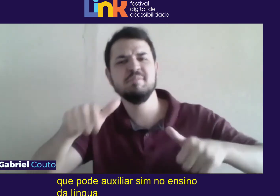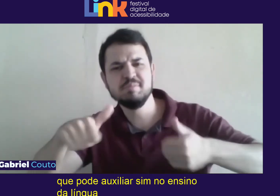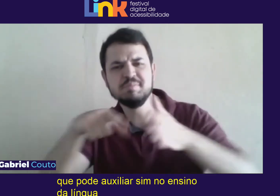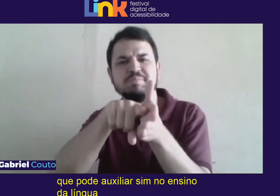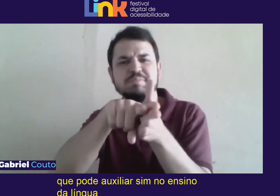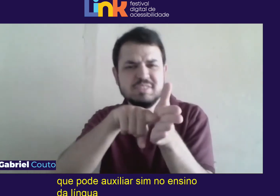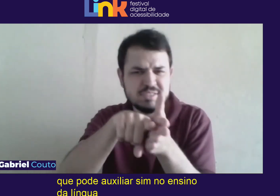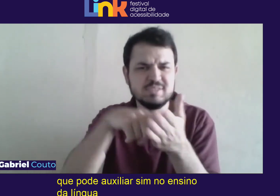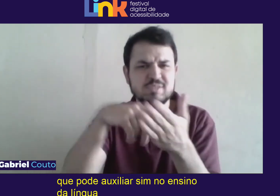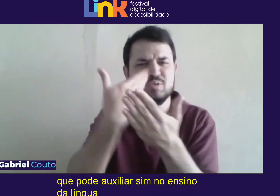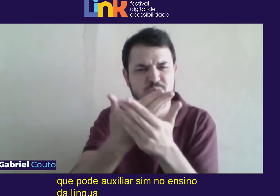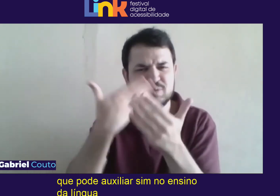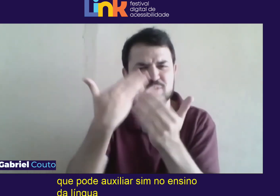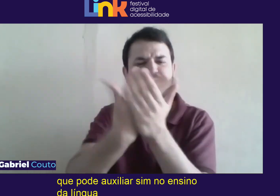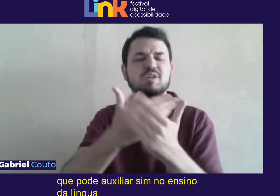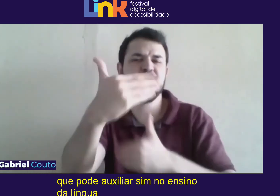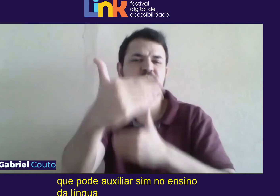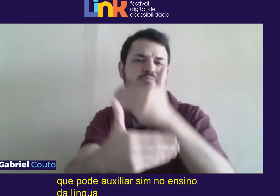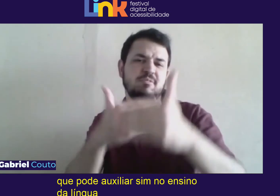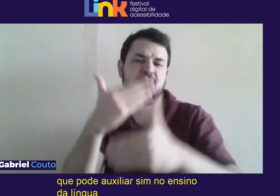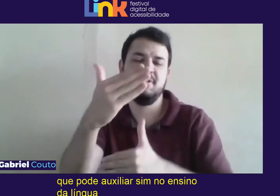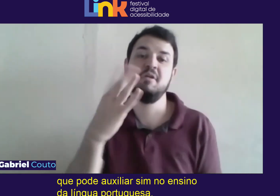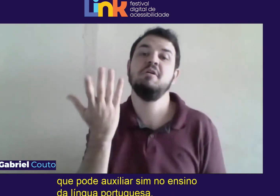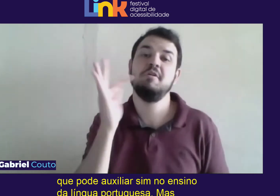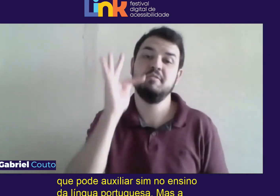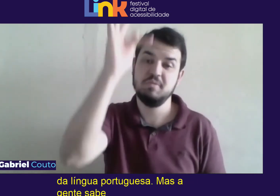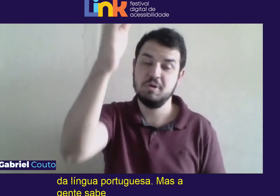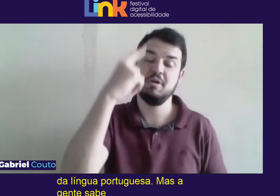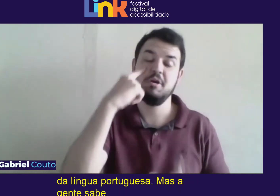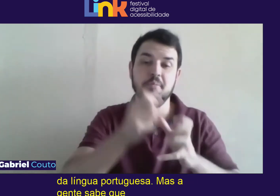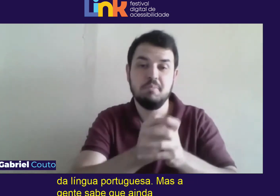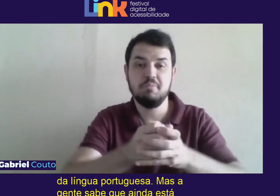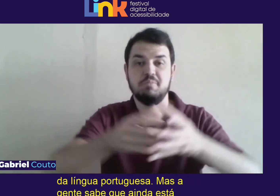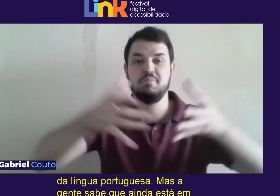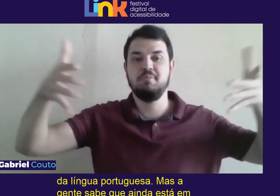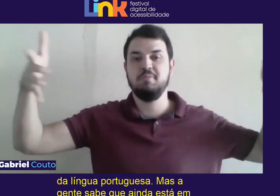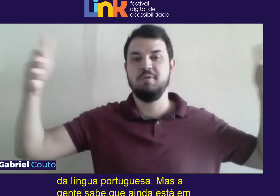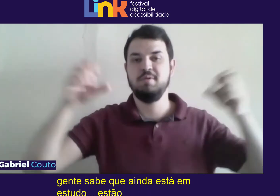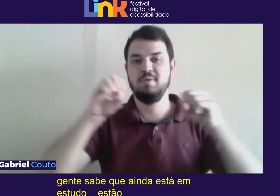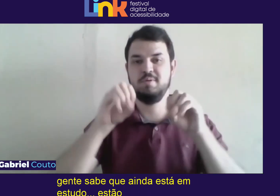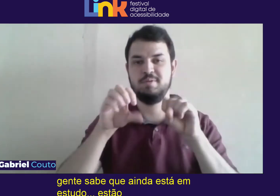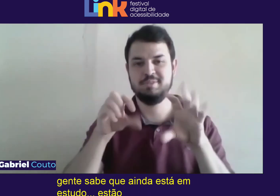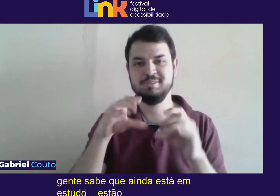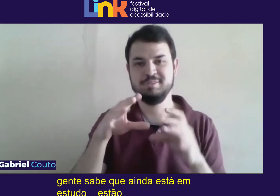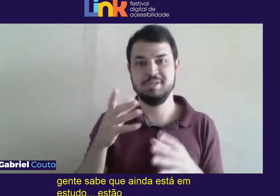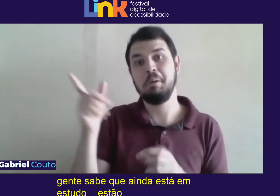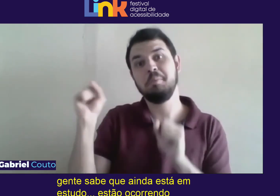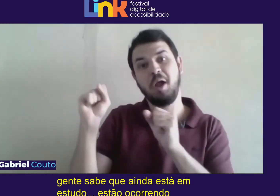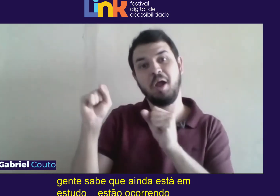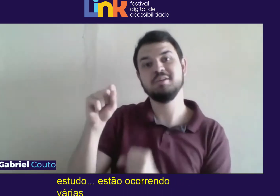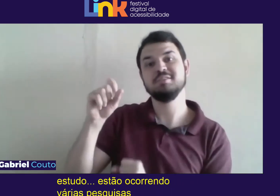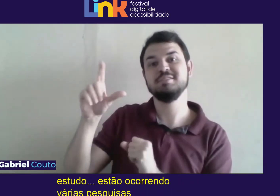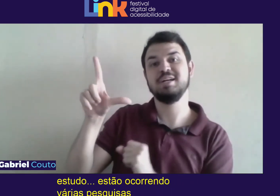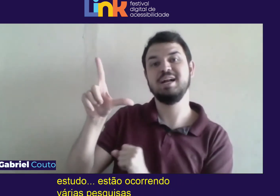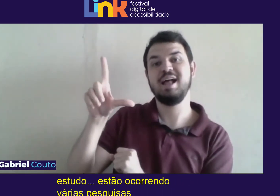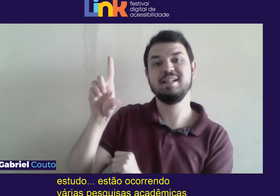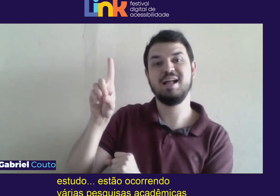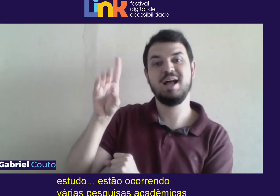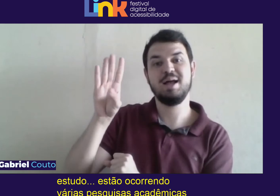em estudo, estão ocorrendo várias pesquisas acadêmicas em relação a esse tema, né?